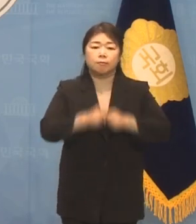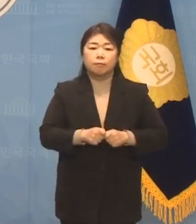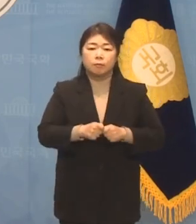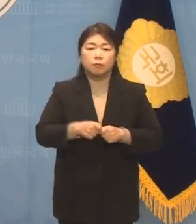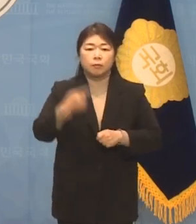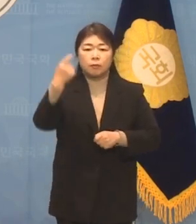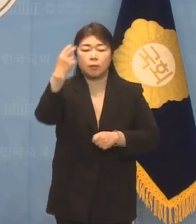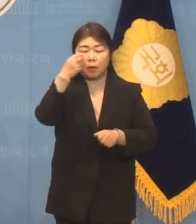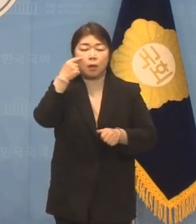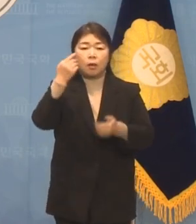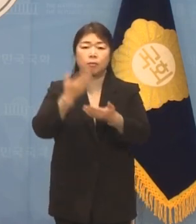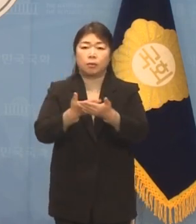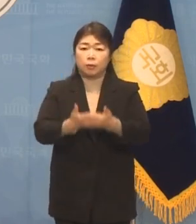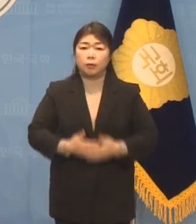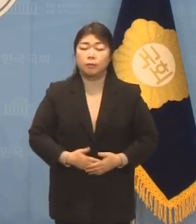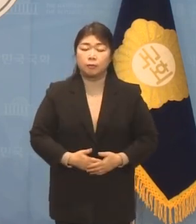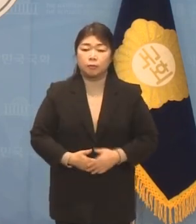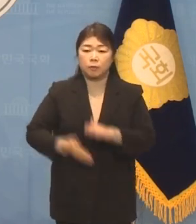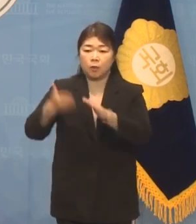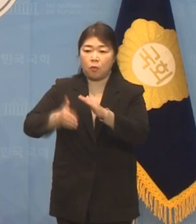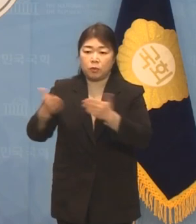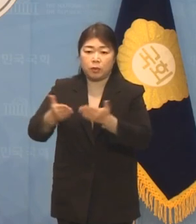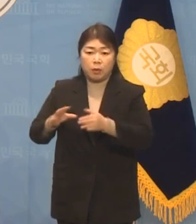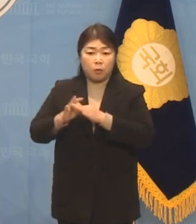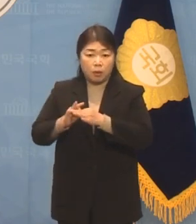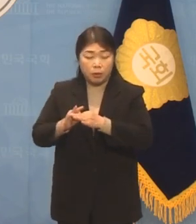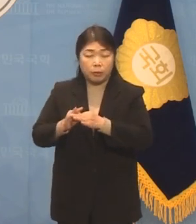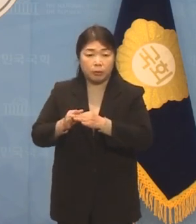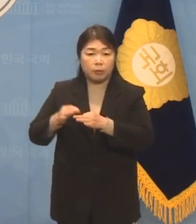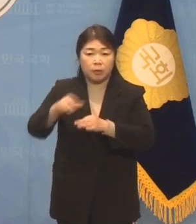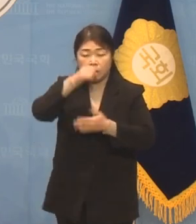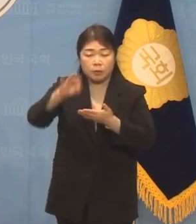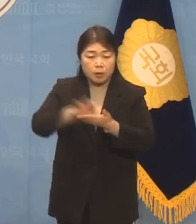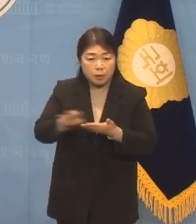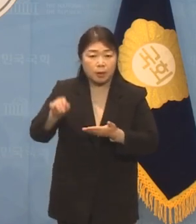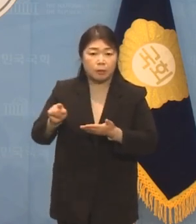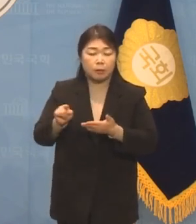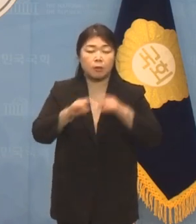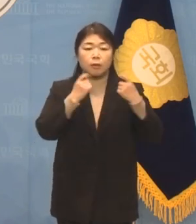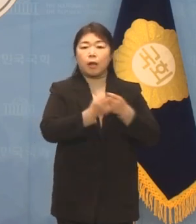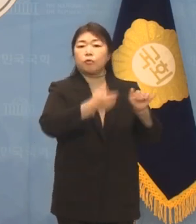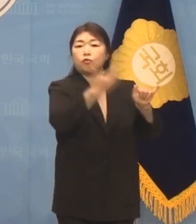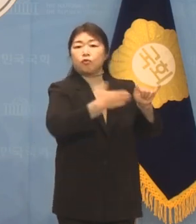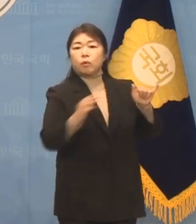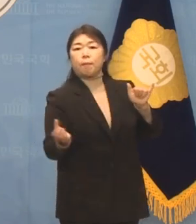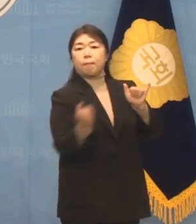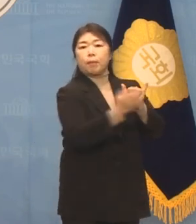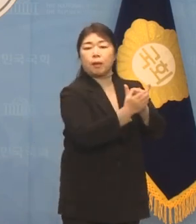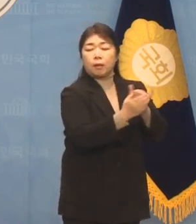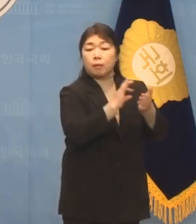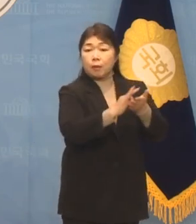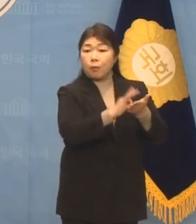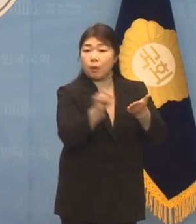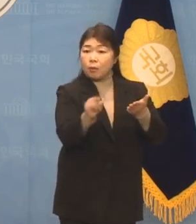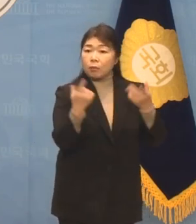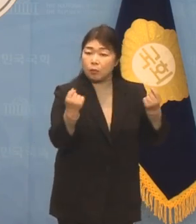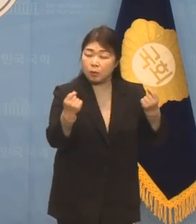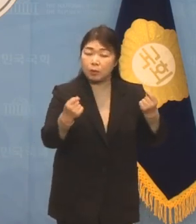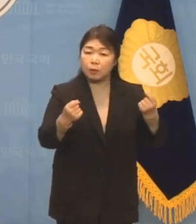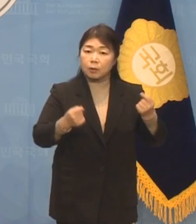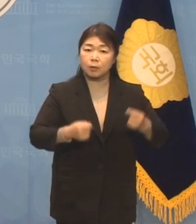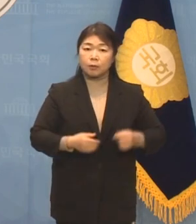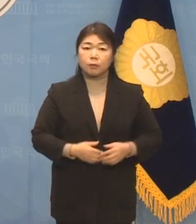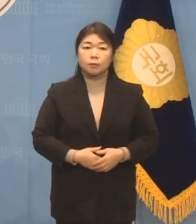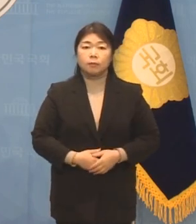합니다. 공적 업무를 위한 인력과 예산을 개인 유튜브 운영에 이용한 것이나 마찬가지